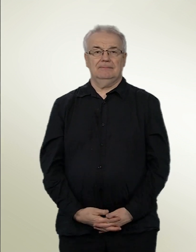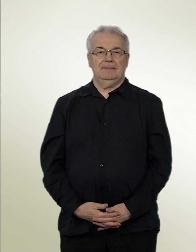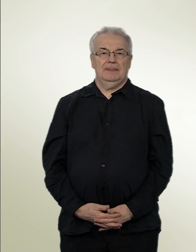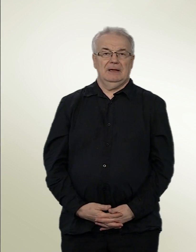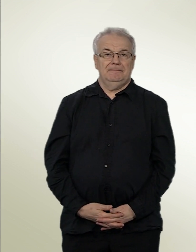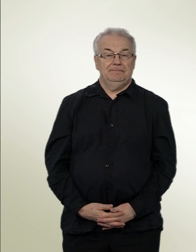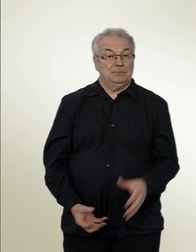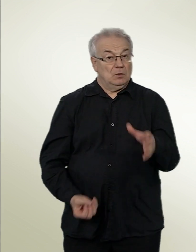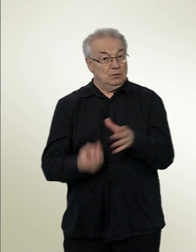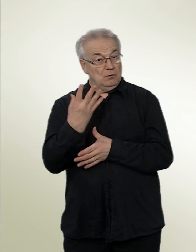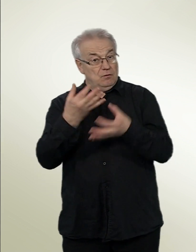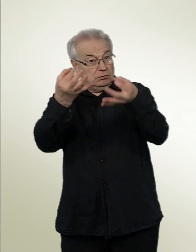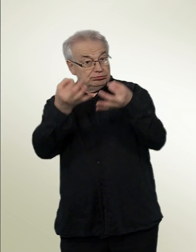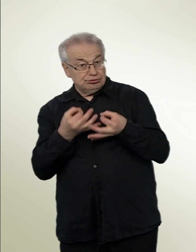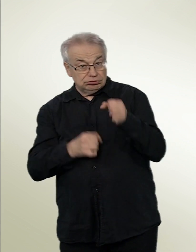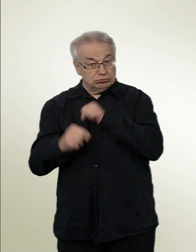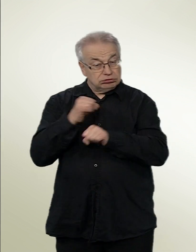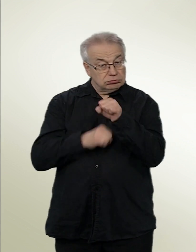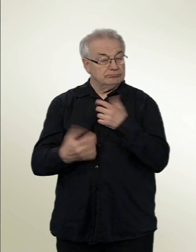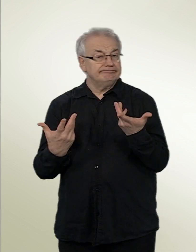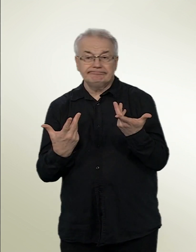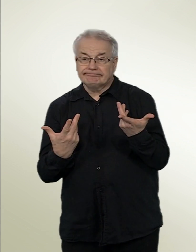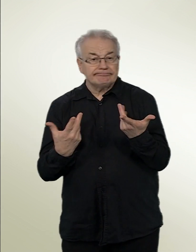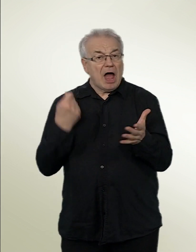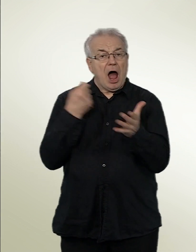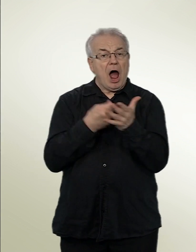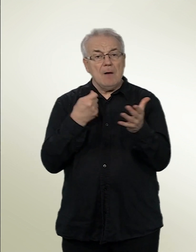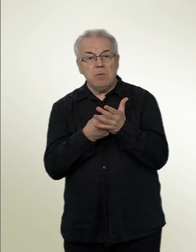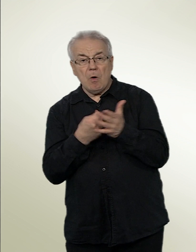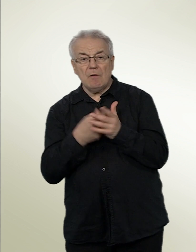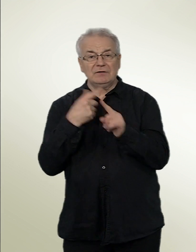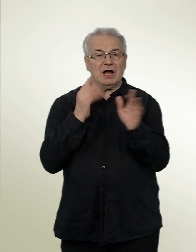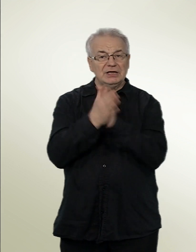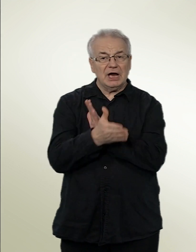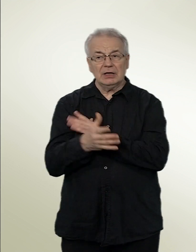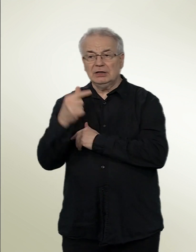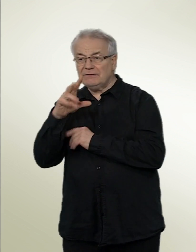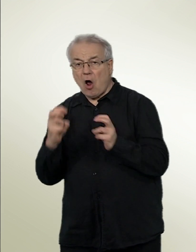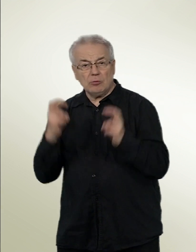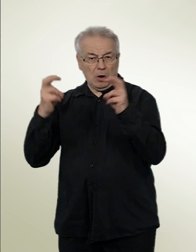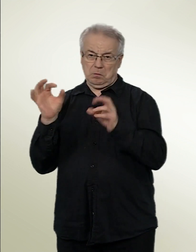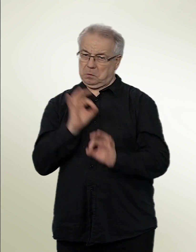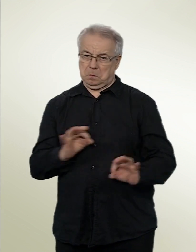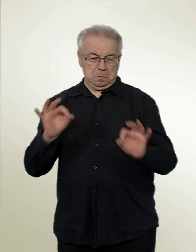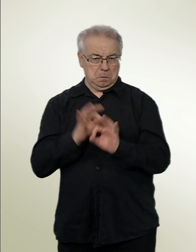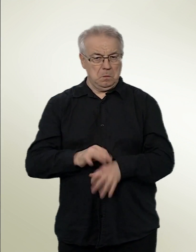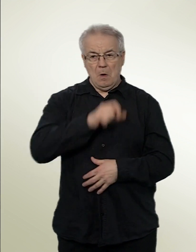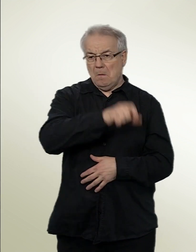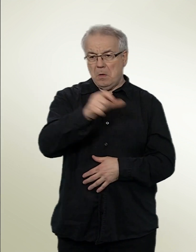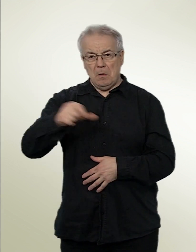Le nouveau régime financier n'entraînera pas d'augmentation de l'impôt fédéral direct et de la TVA. Le peuple et les cantons sont